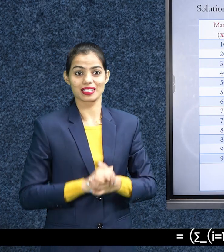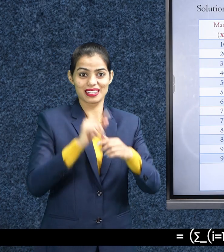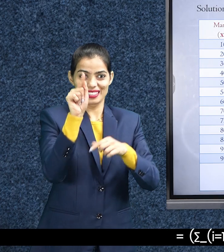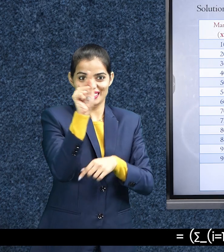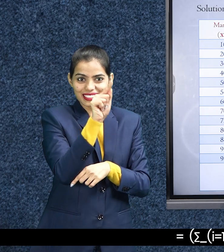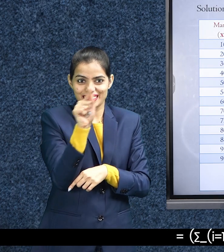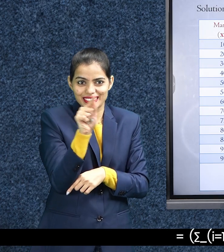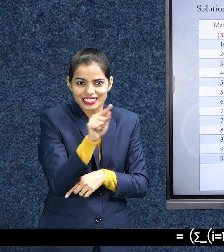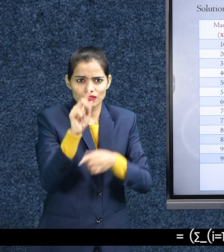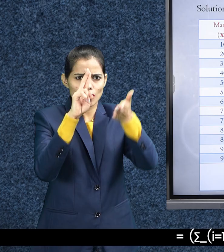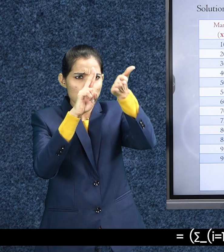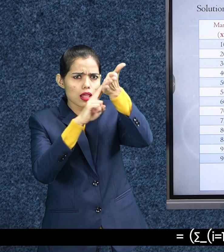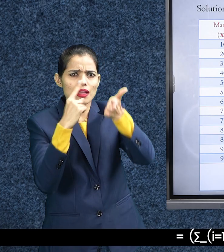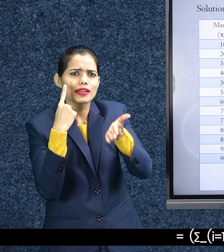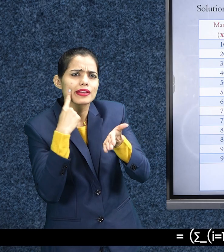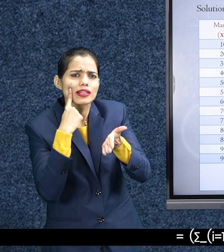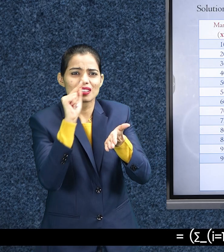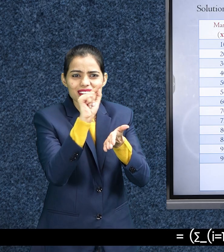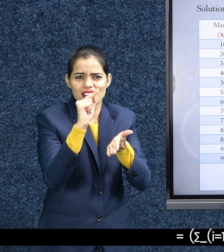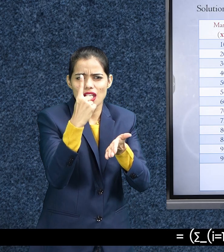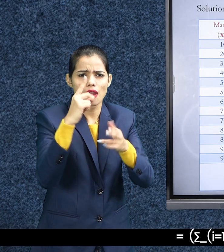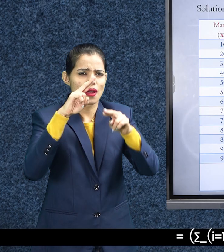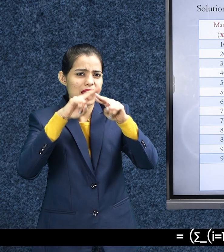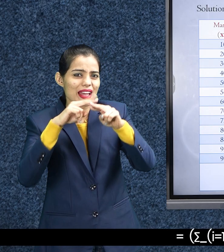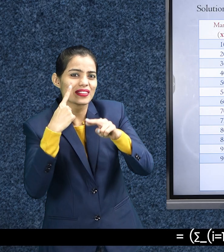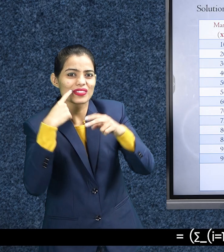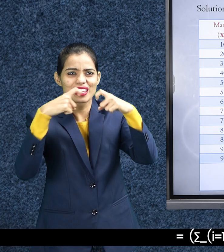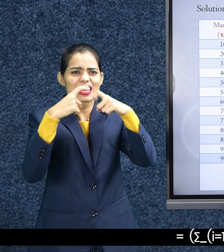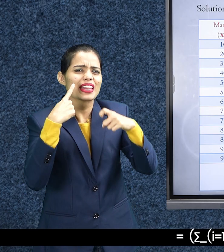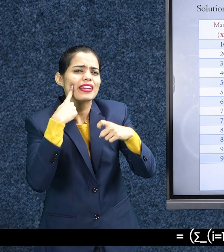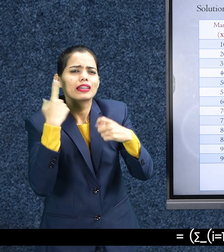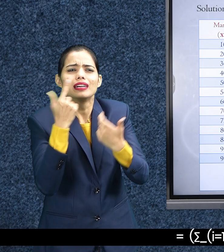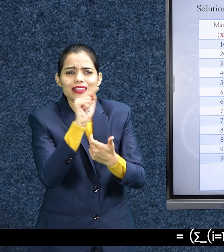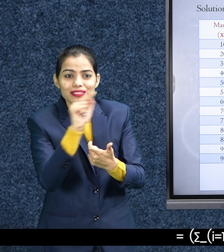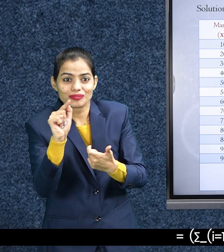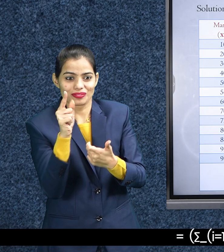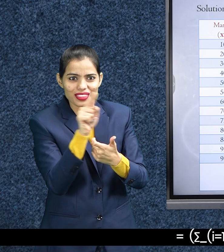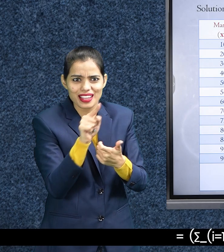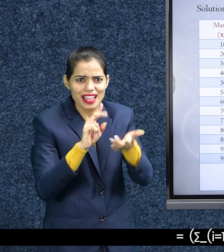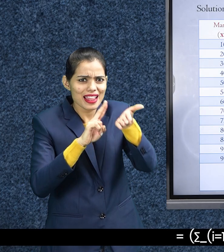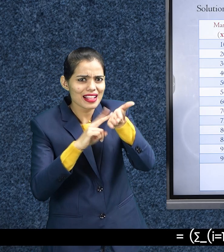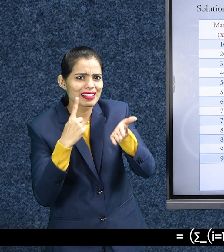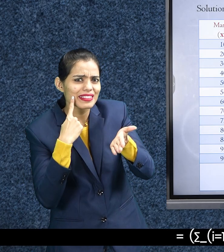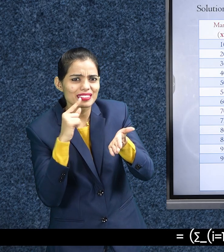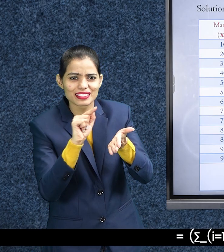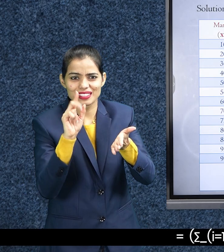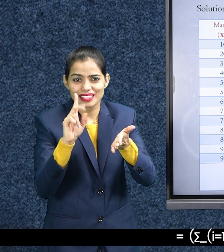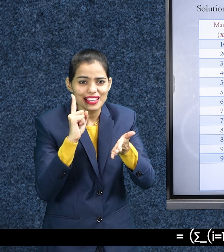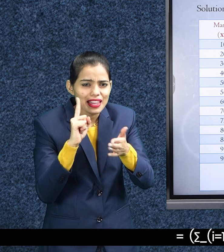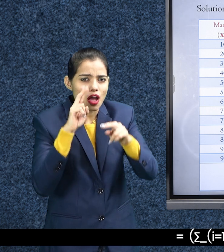इज इक्वल्स टू 1 इज इक्वल्स टू 1 f1 x1 बाई 1 इज इक्वल्स टू 1 f1।